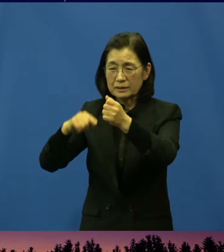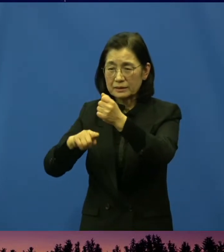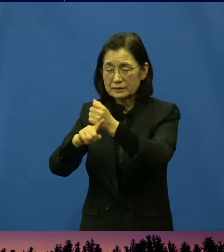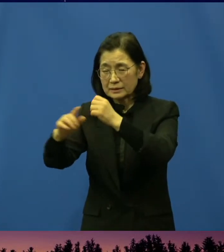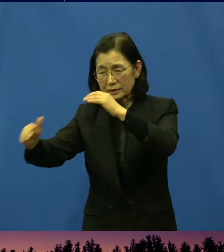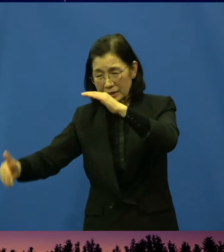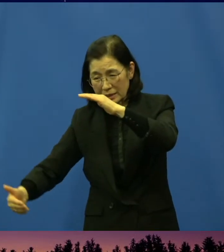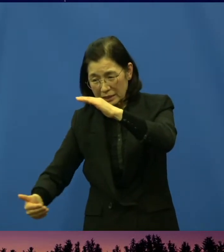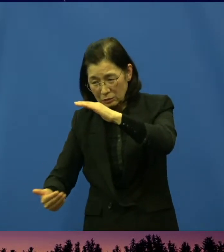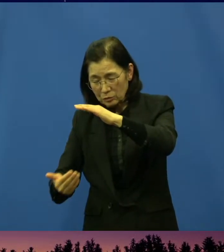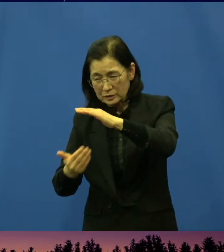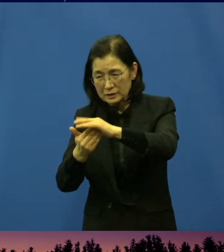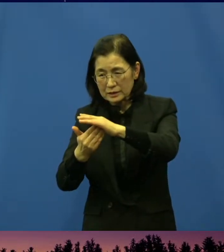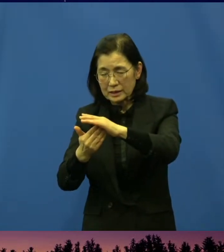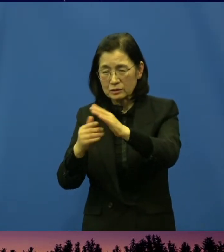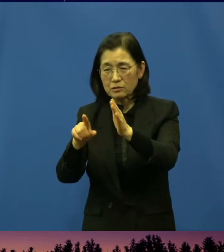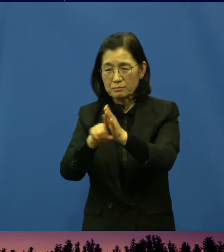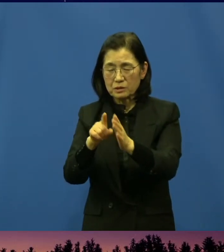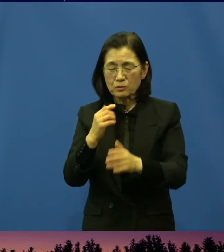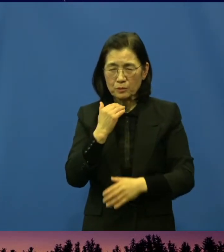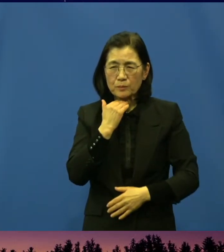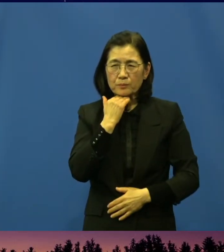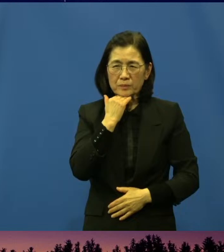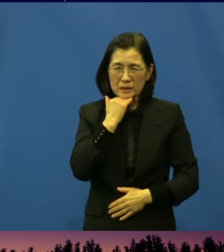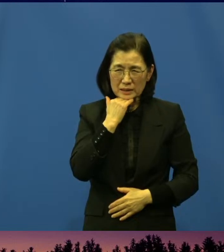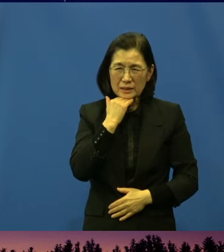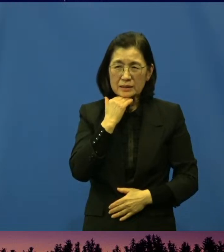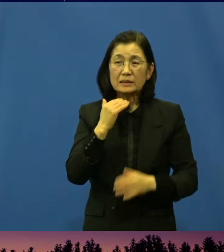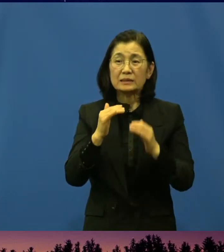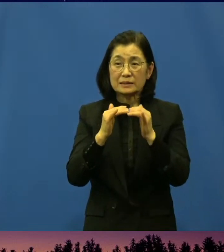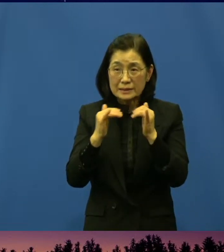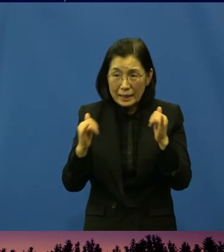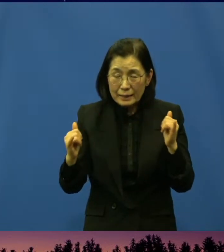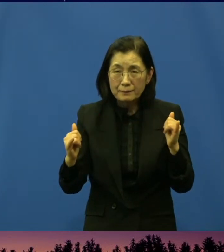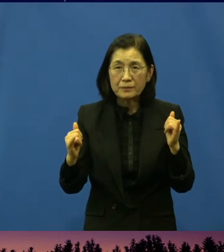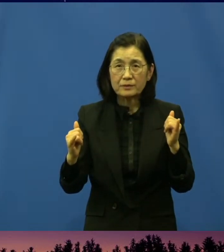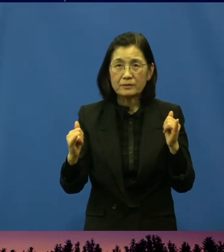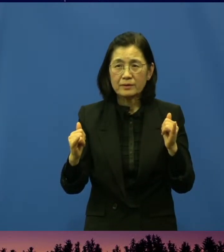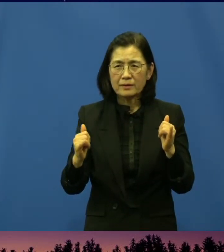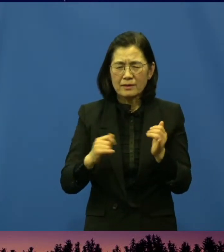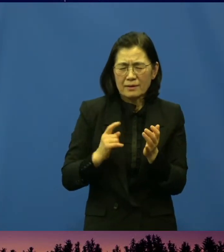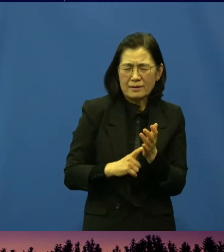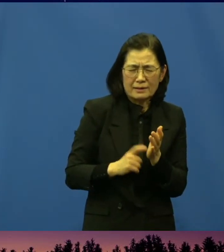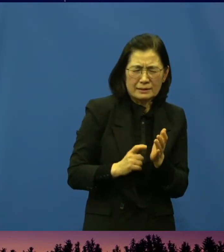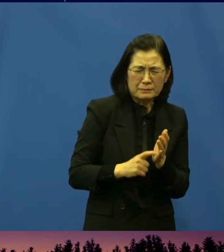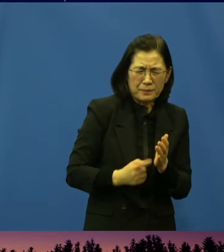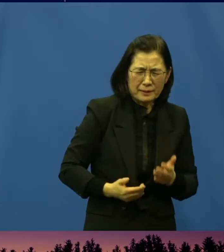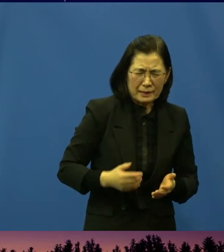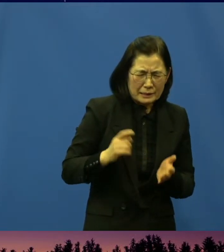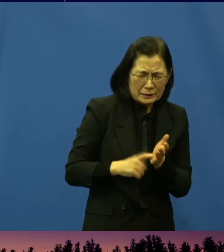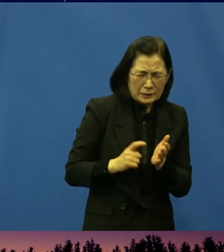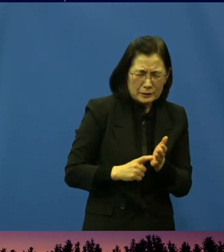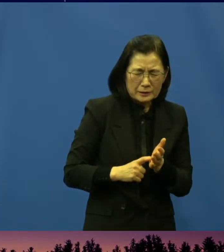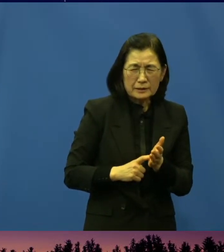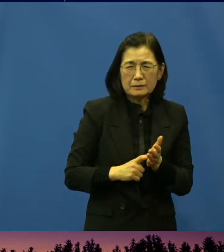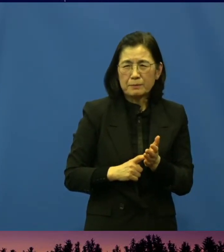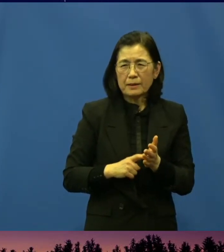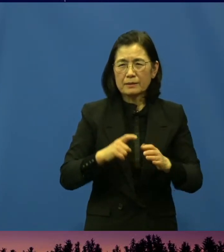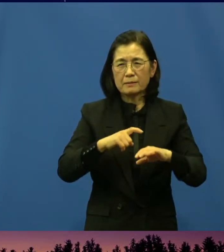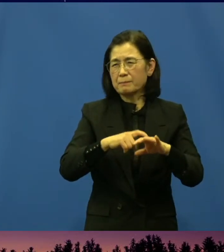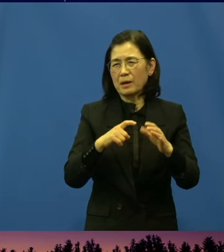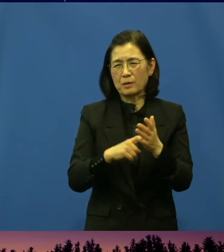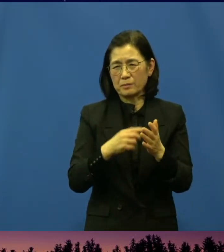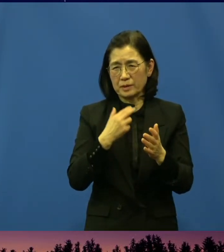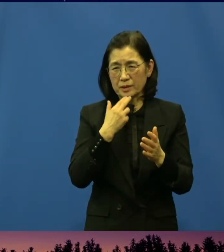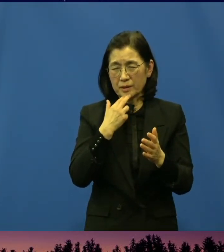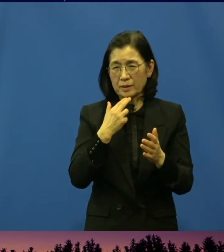계산법, 이걸 갖고 있으면 막 안달복달하지 않아도 돼요. 이렇게 큰 시각을 갖고 있는 거죠. 좀